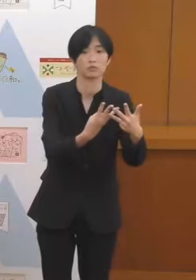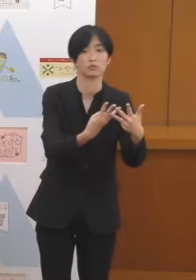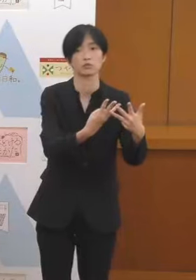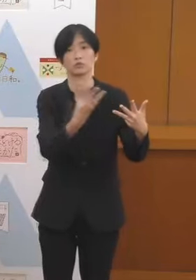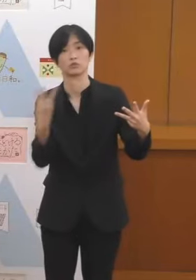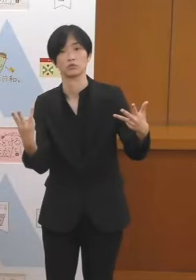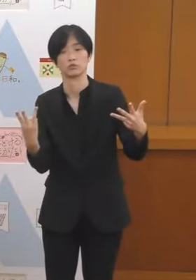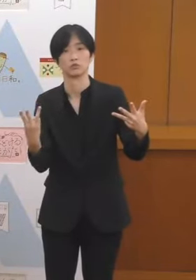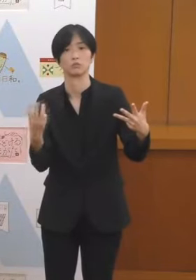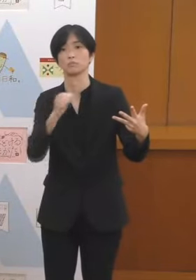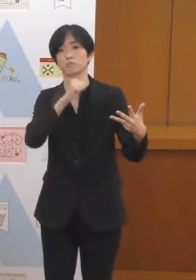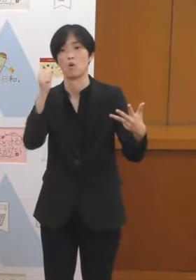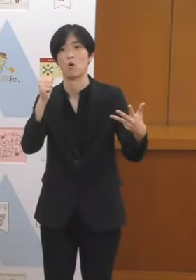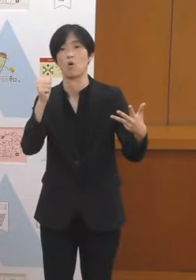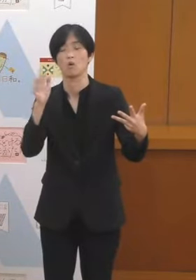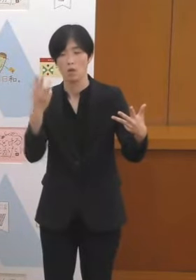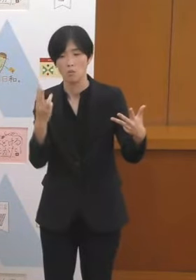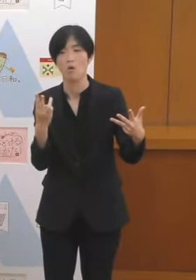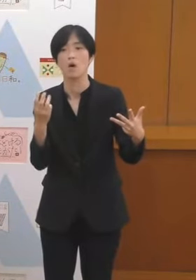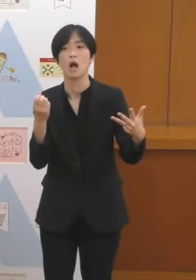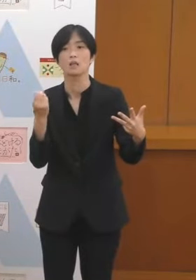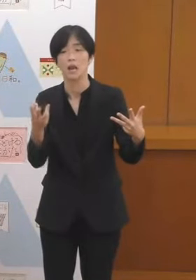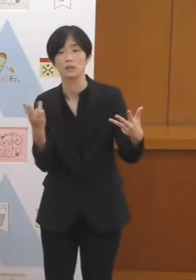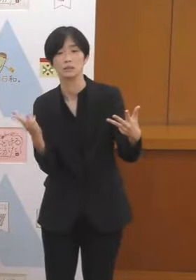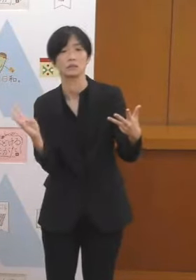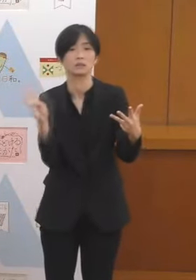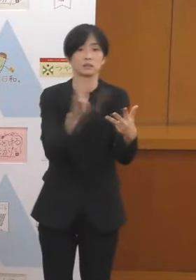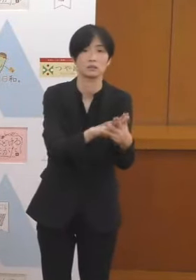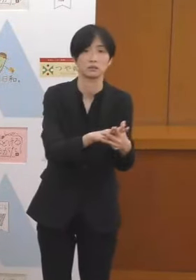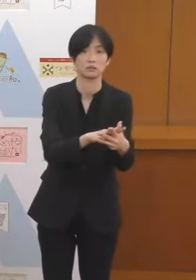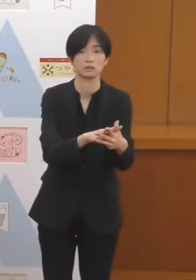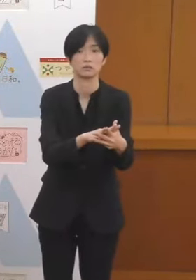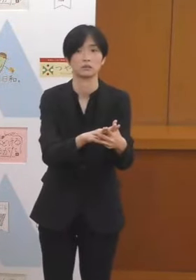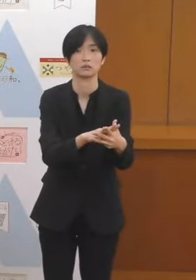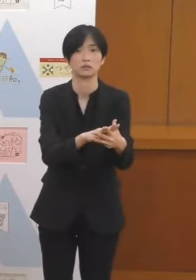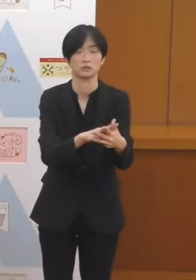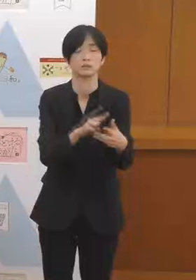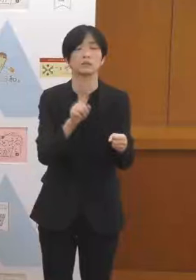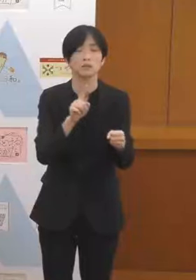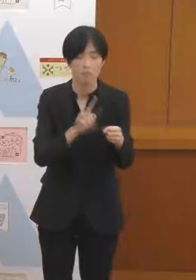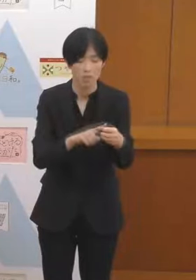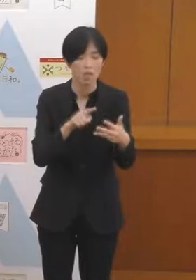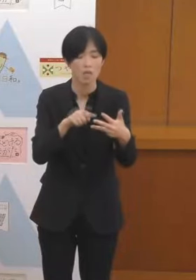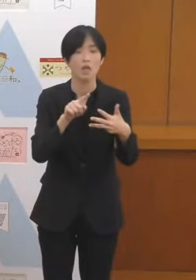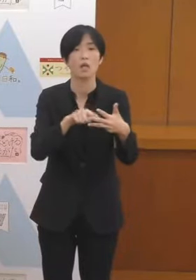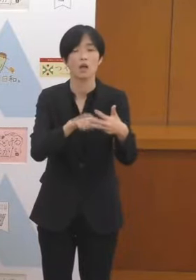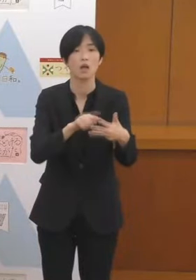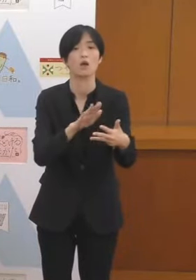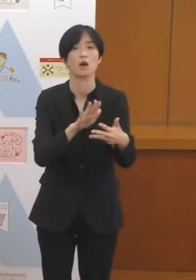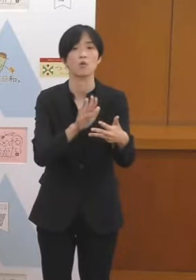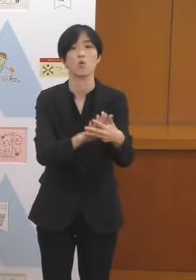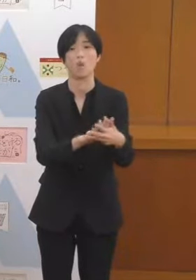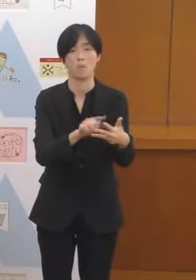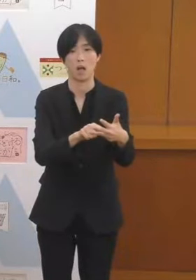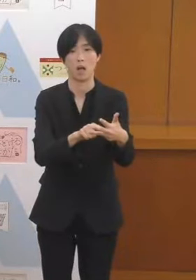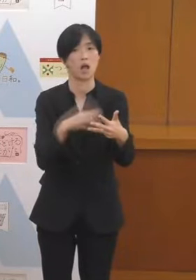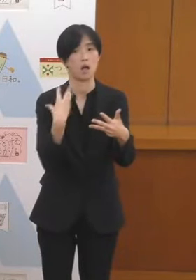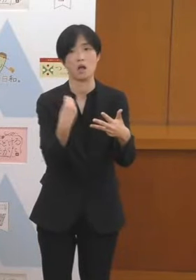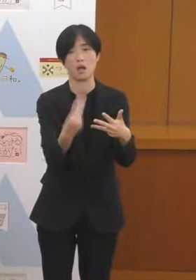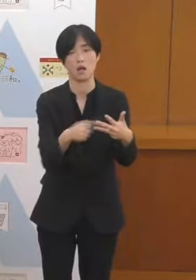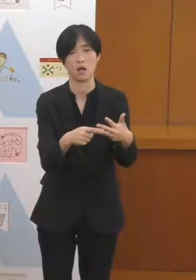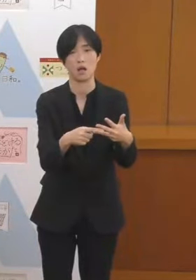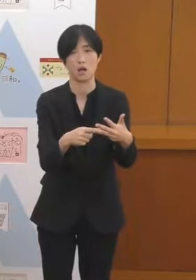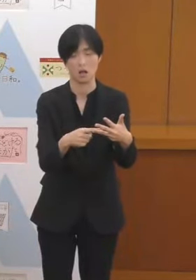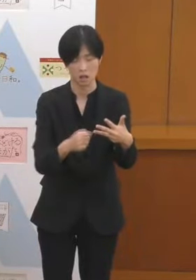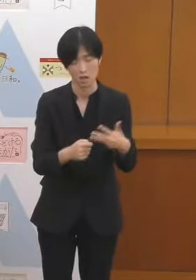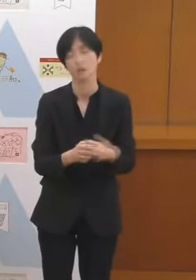脱却そして3つの自治体が新たに加わりえま結局ですね合計の市町村数と